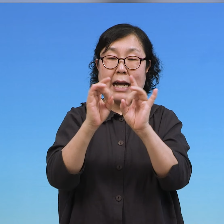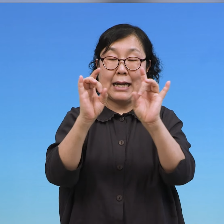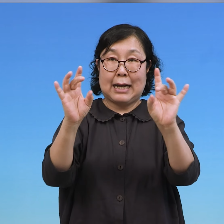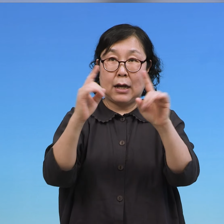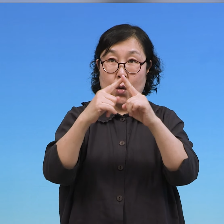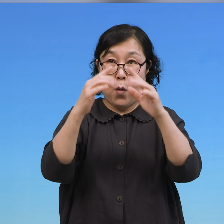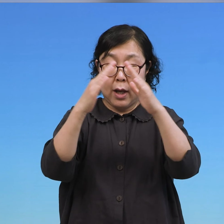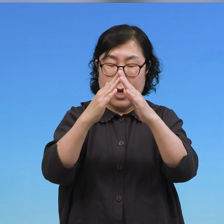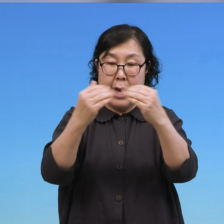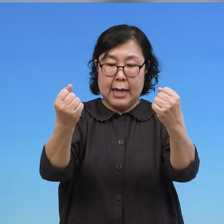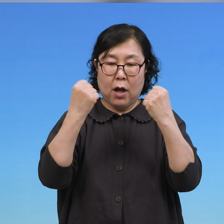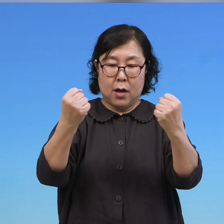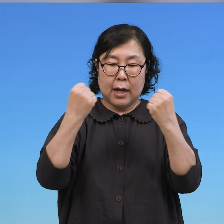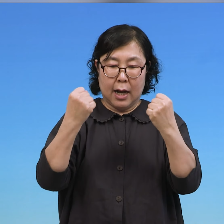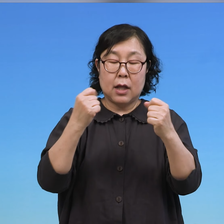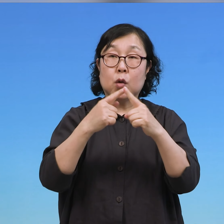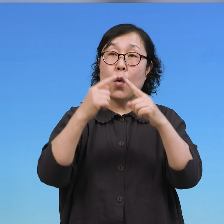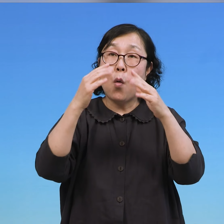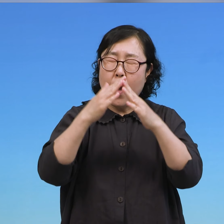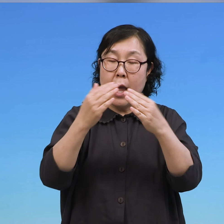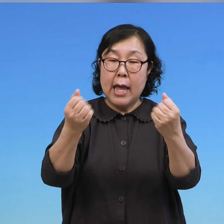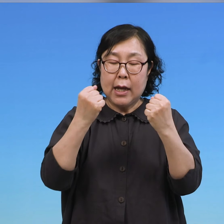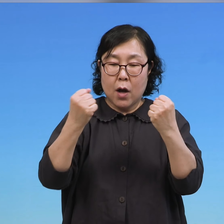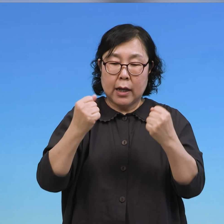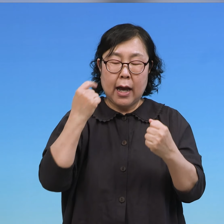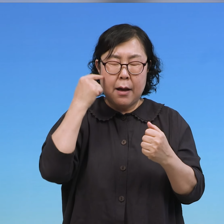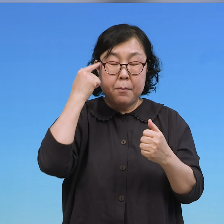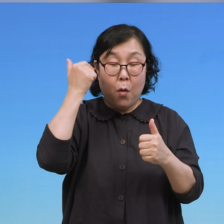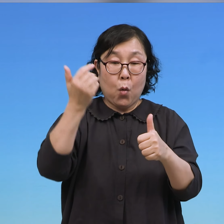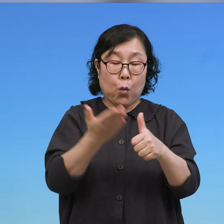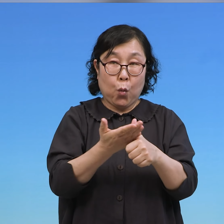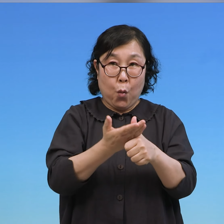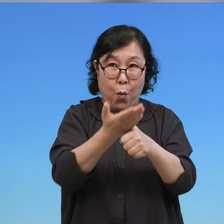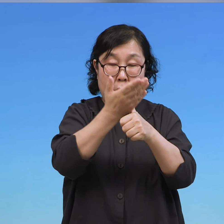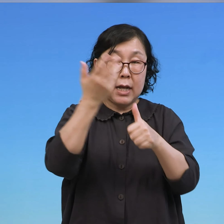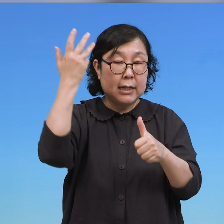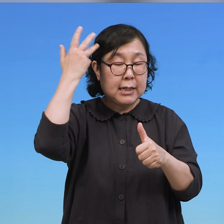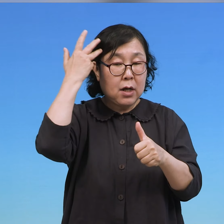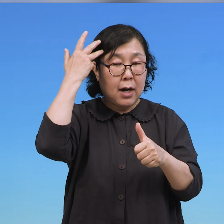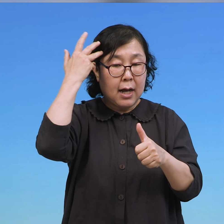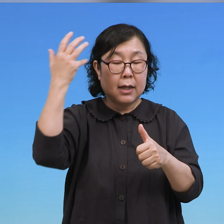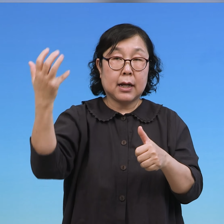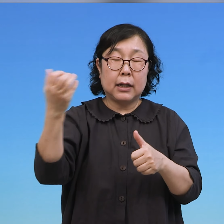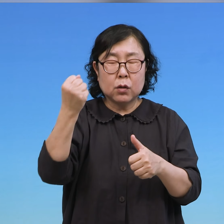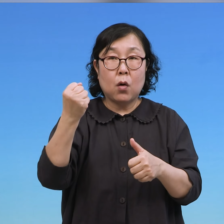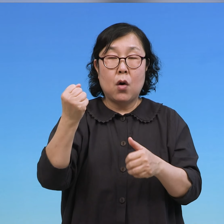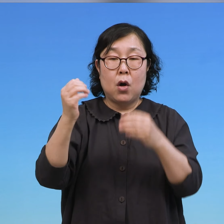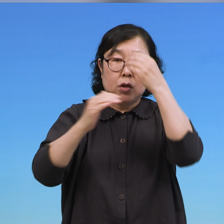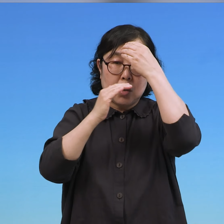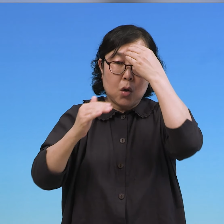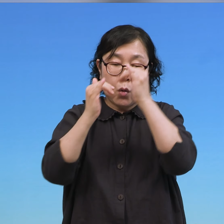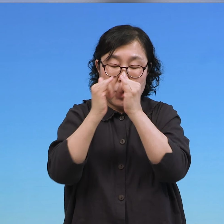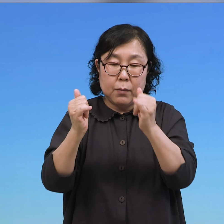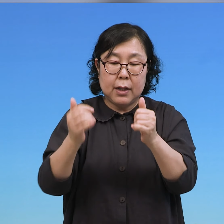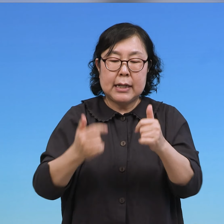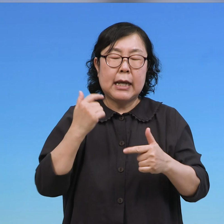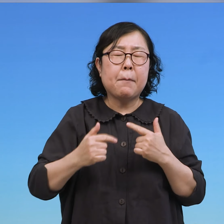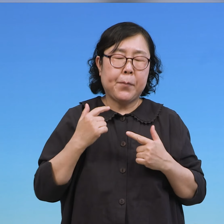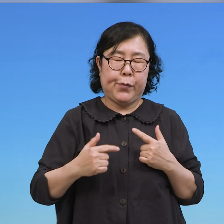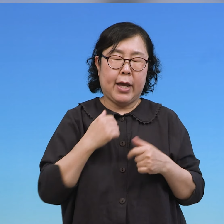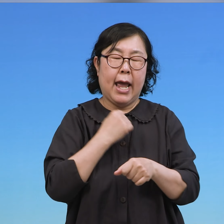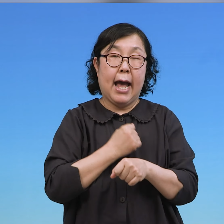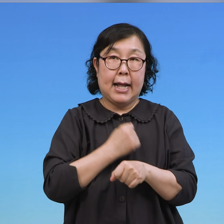다 각자 건강한 교회, 건강한 목회 철학을 가지고 성도님들을 기쁘게 하는 그런 교회로